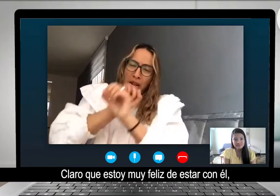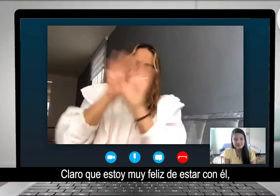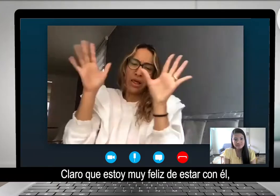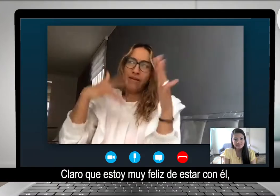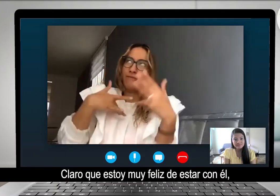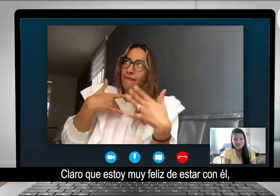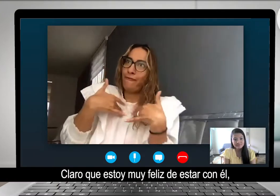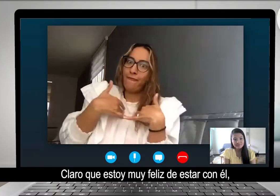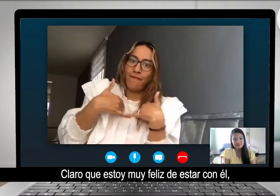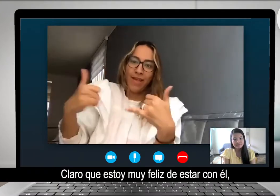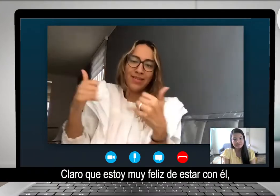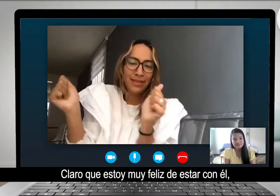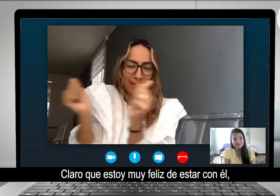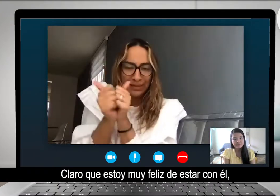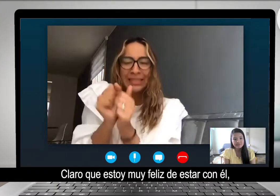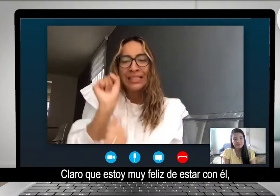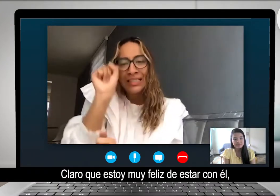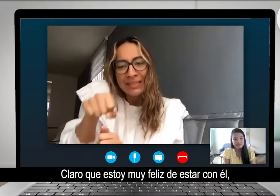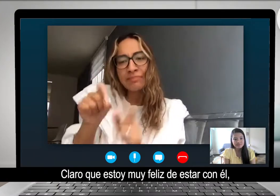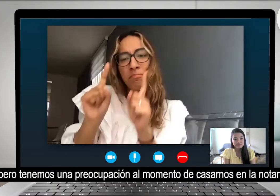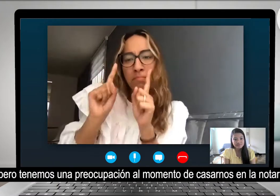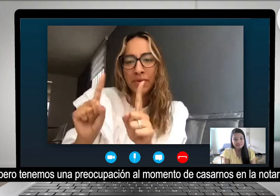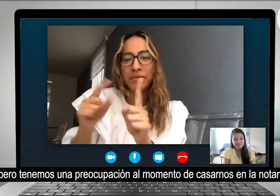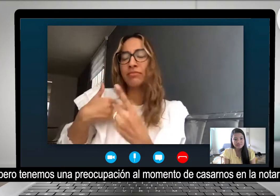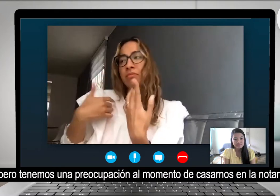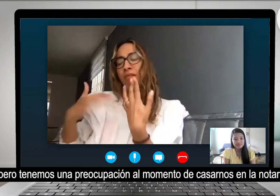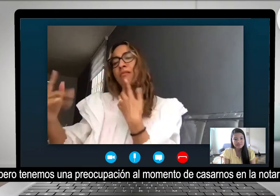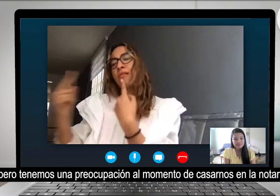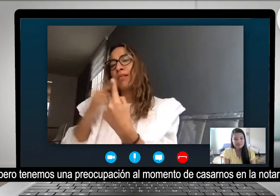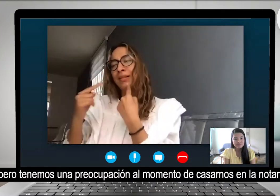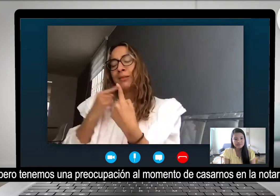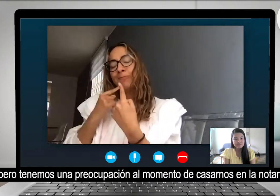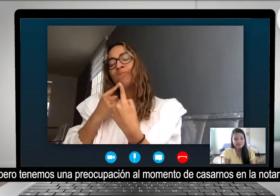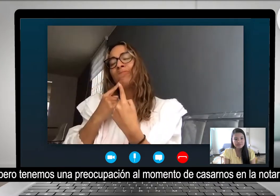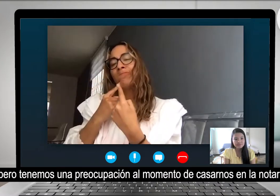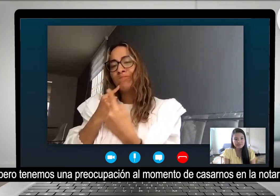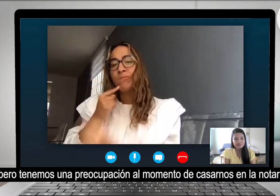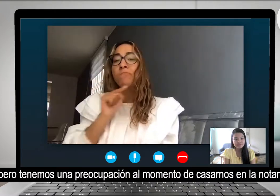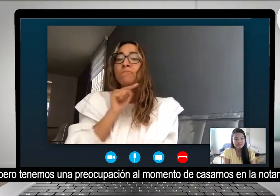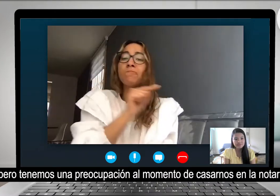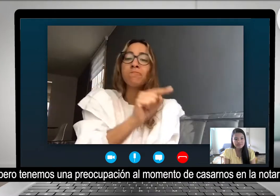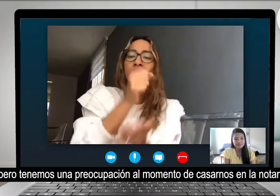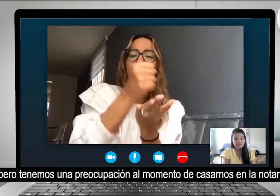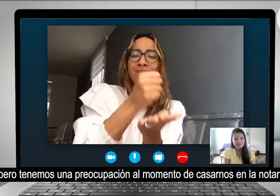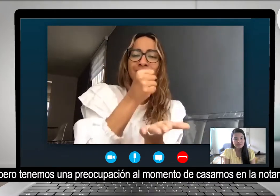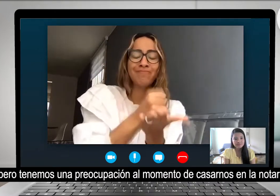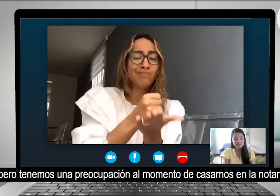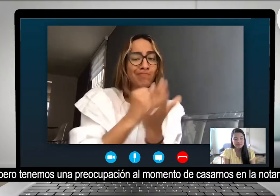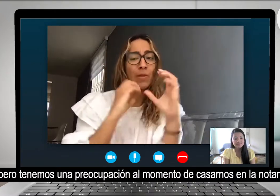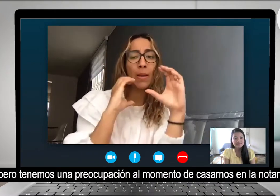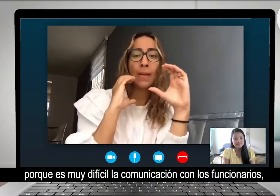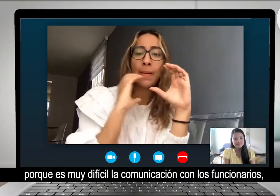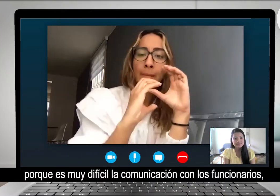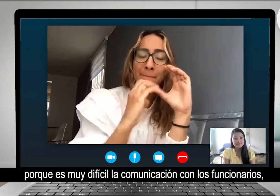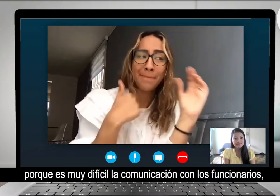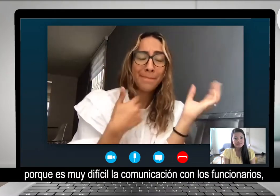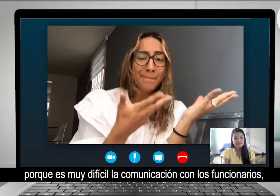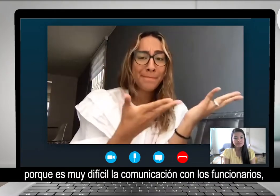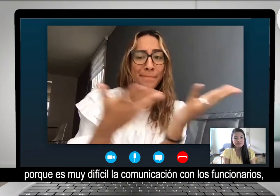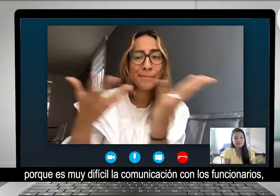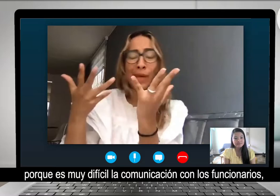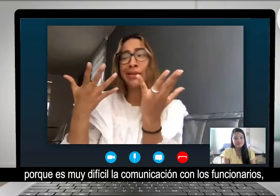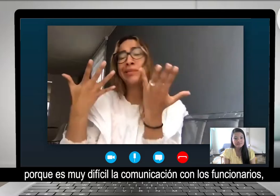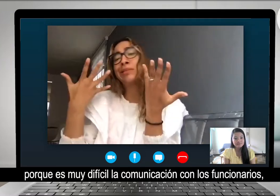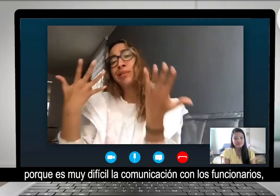que estoy muy feliz de estar con él, pero tenemos una preocupación al momento de casarnos en la notaría